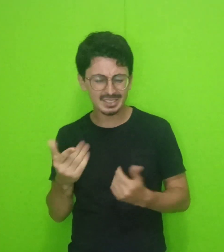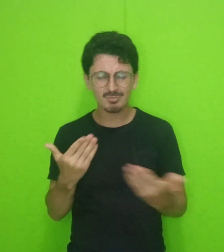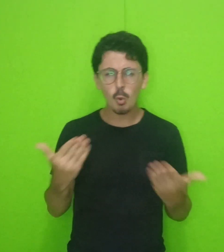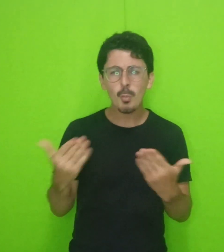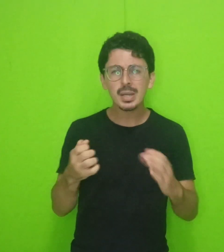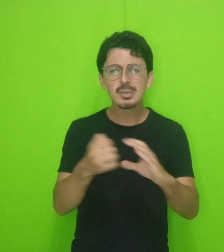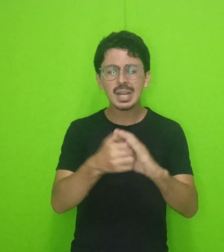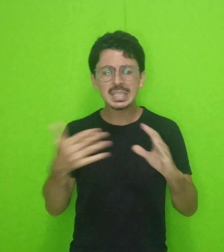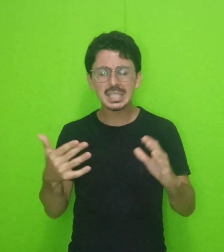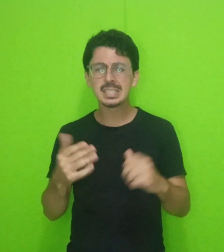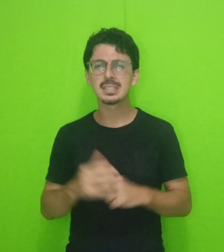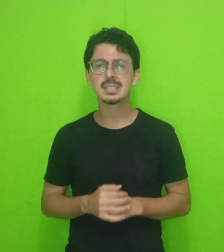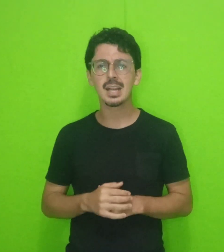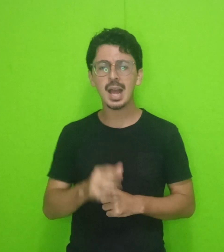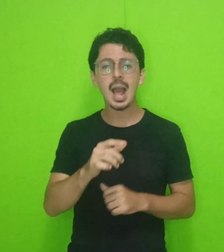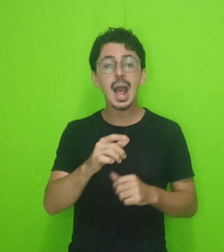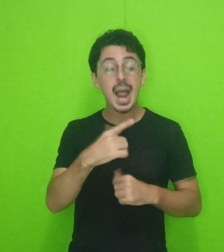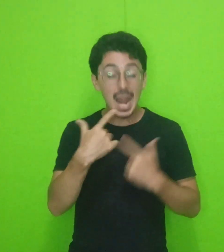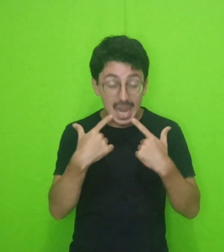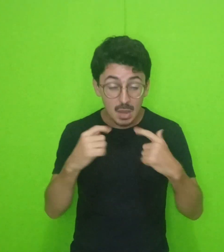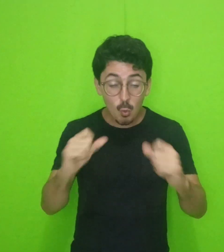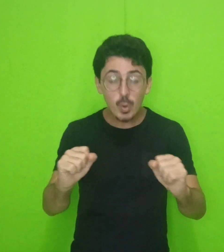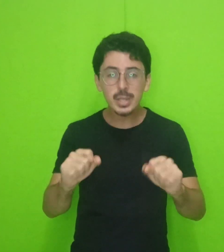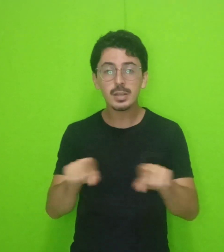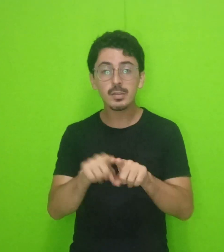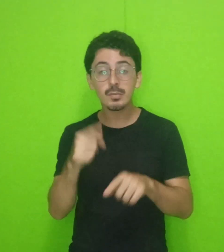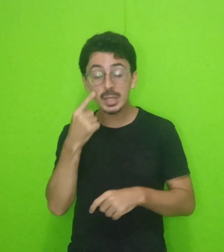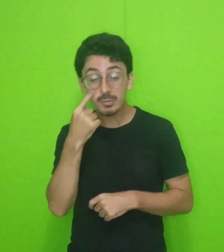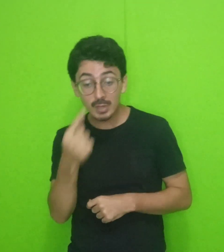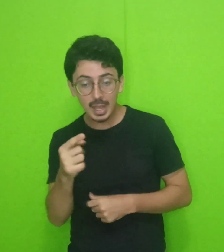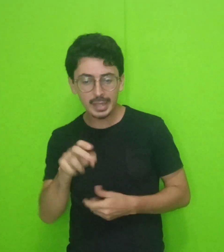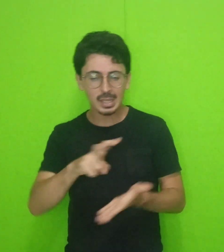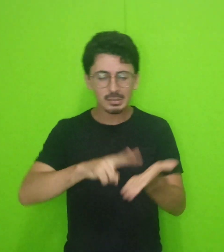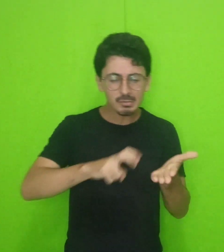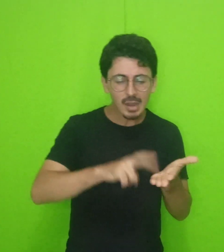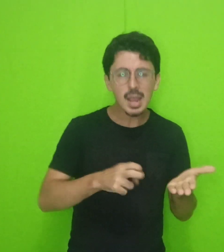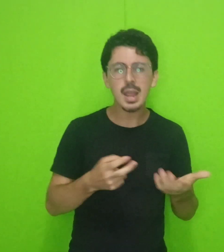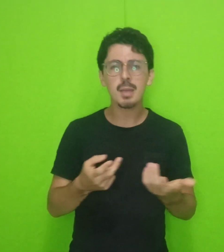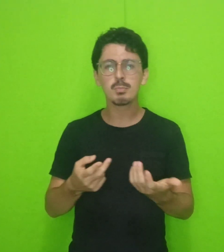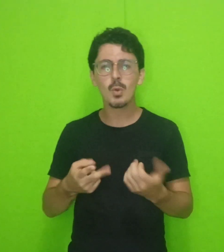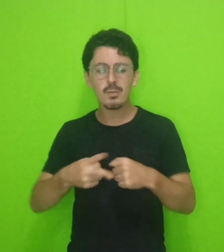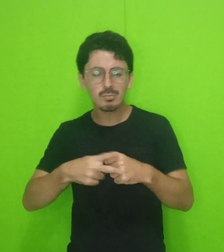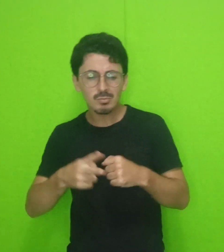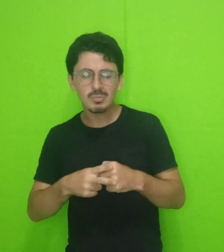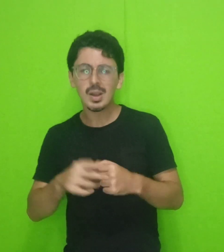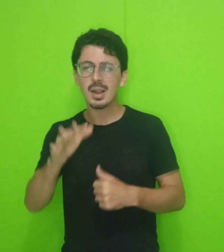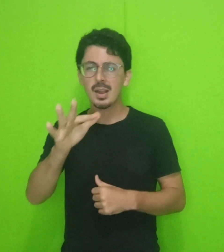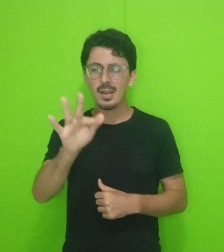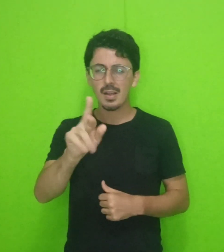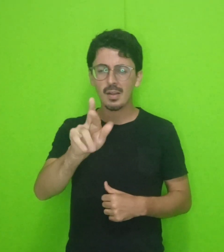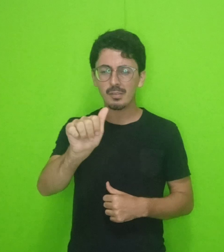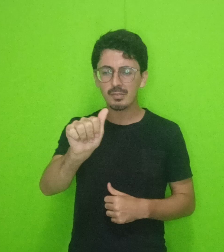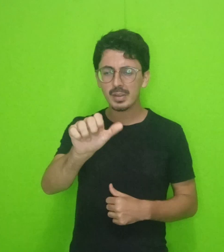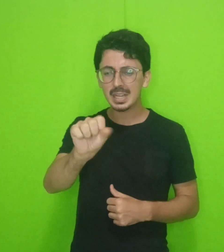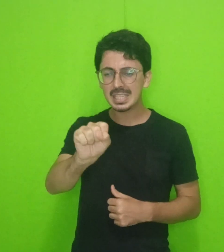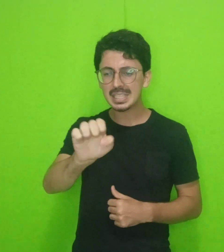padrões frasais e verbais mais frequentes utilizados em textos de jornais